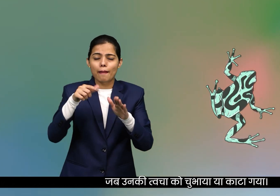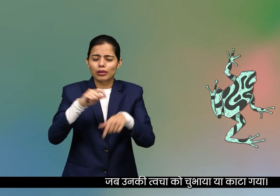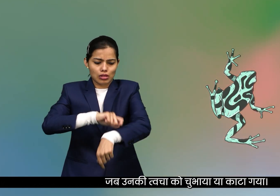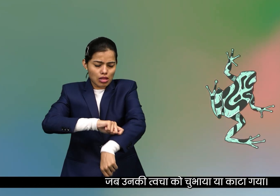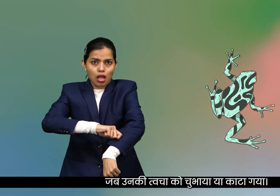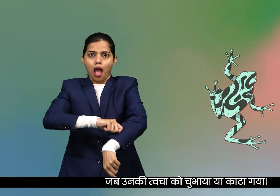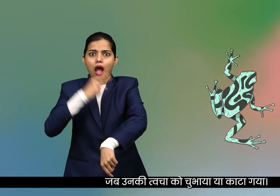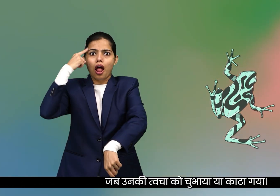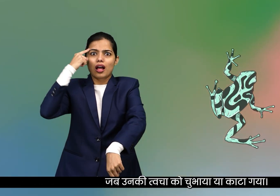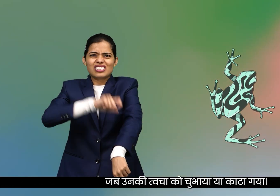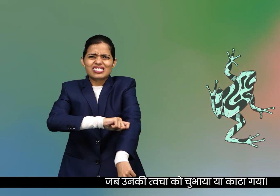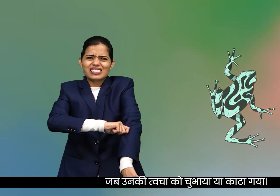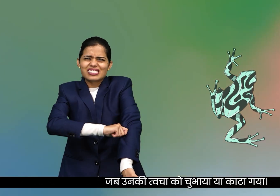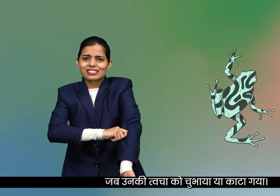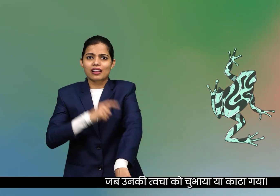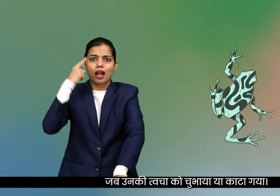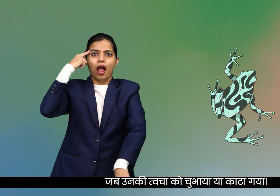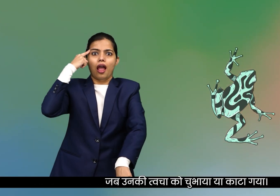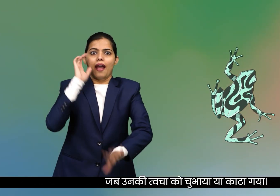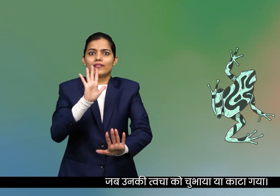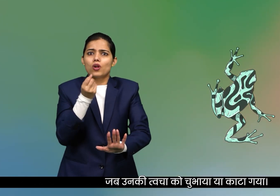चुभाया या काटा गया।